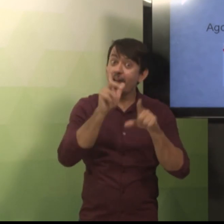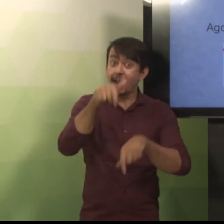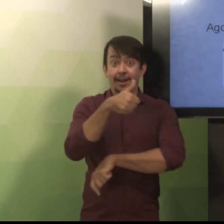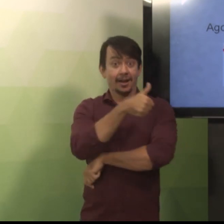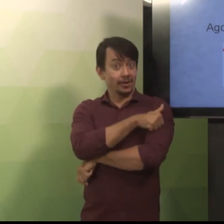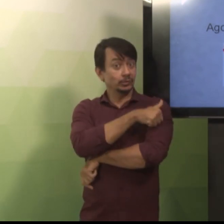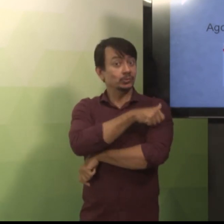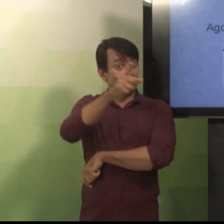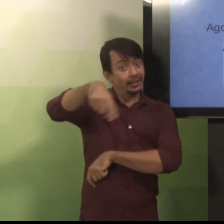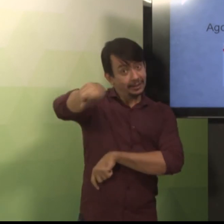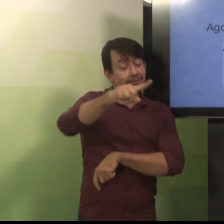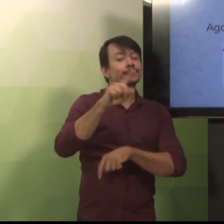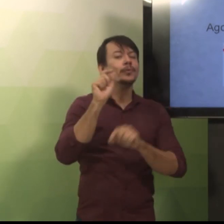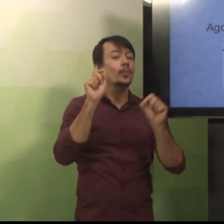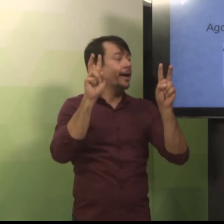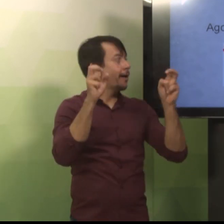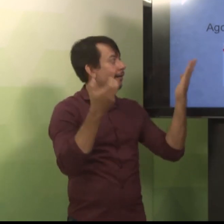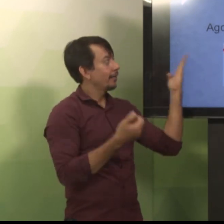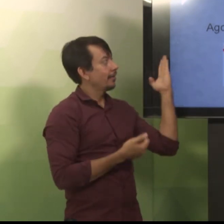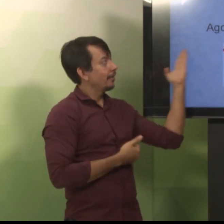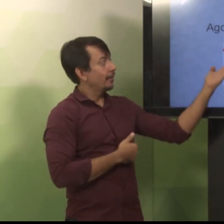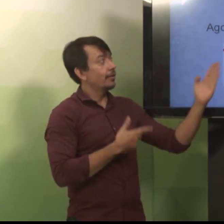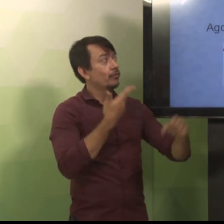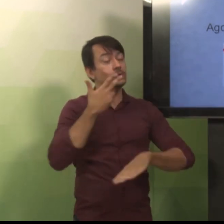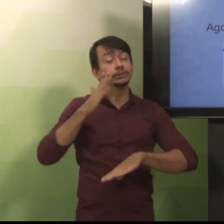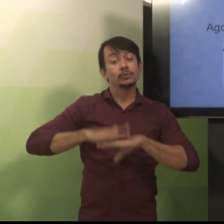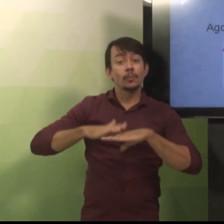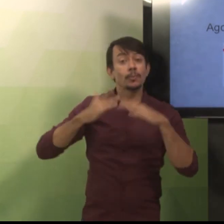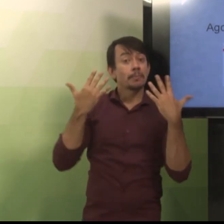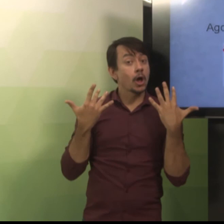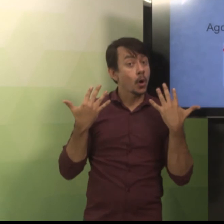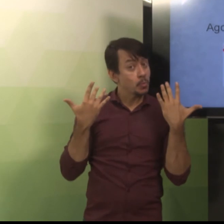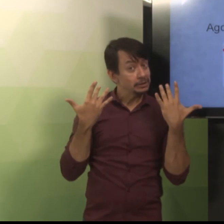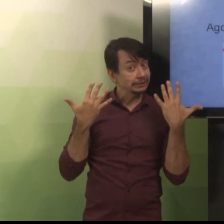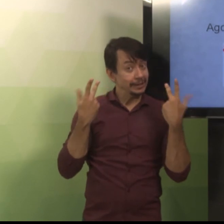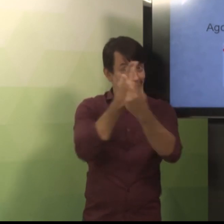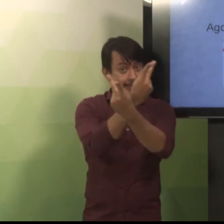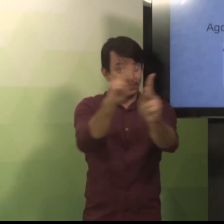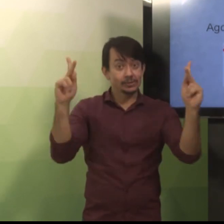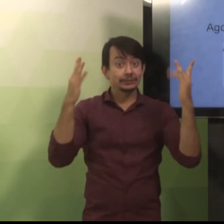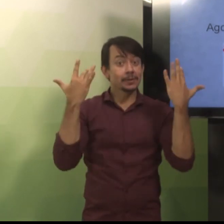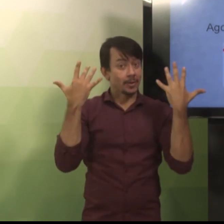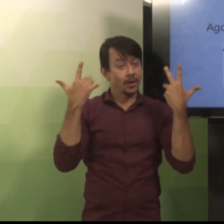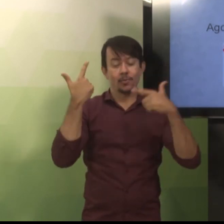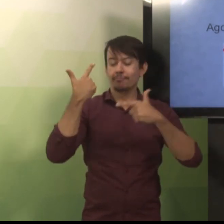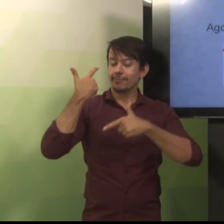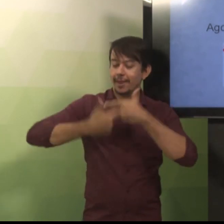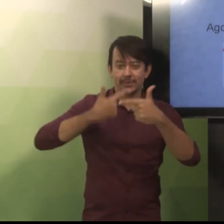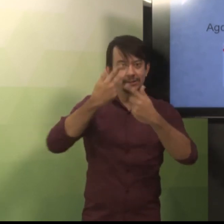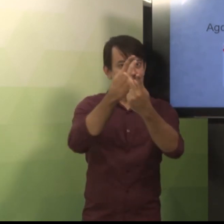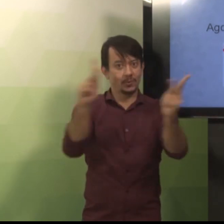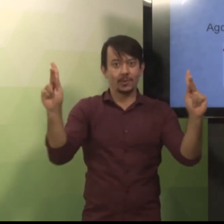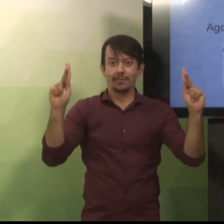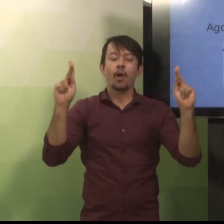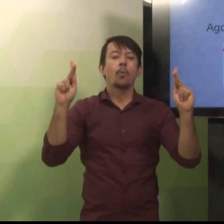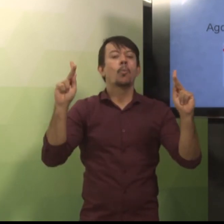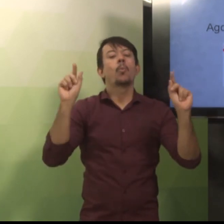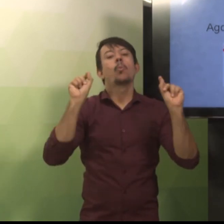do Letras Libras. Então, vocês como alunos colocarão as mãos à obra. Vão desenvolver o trabalho.